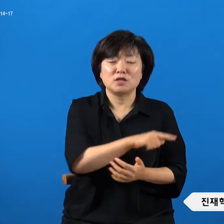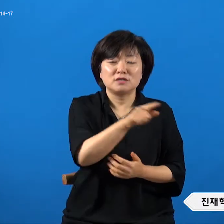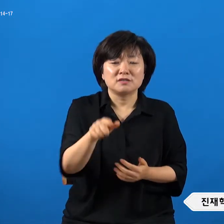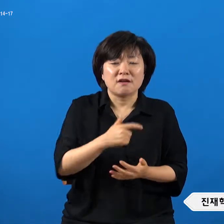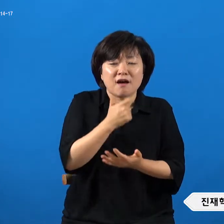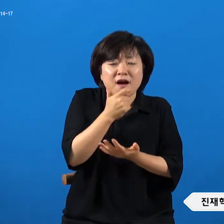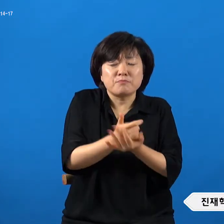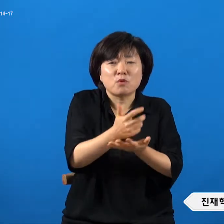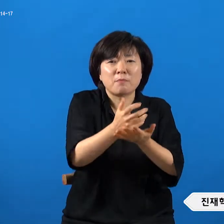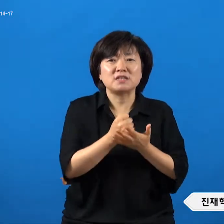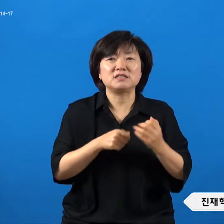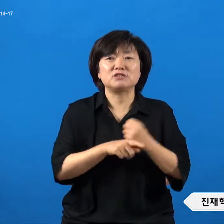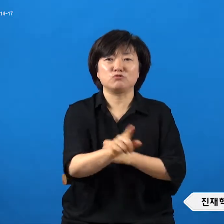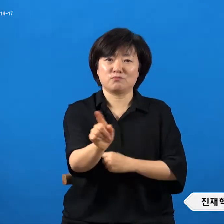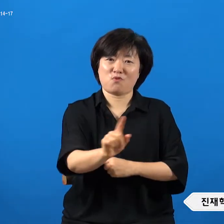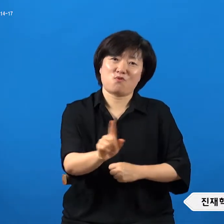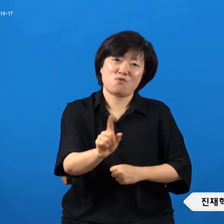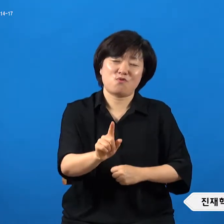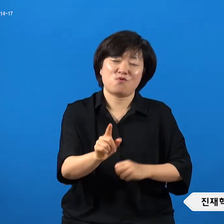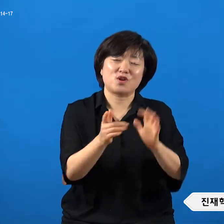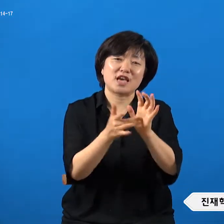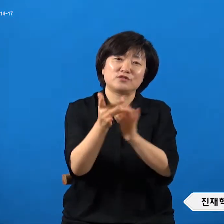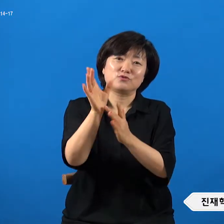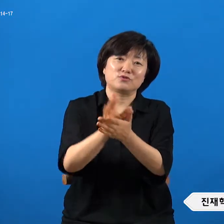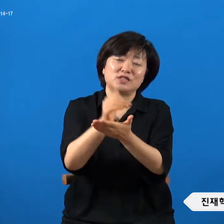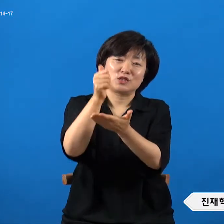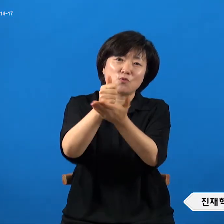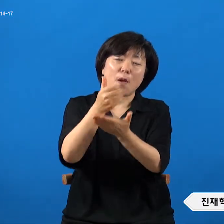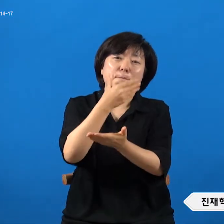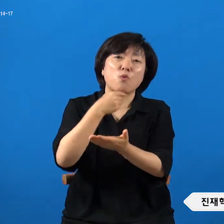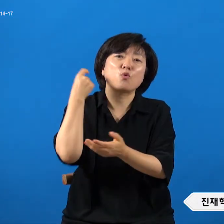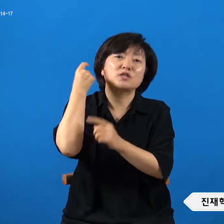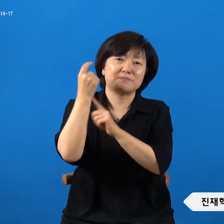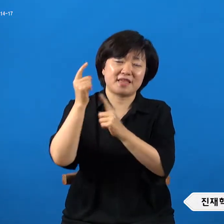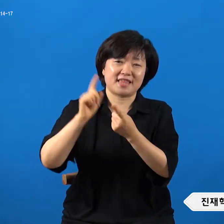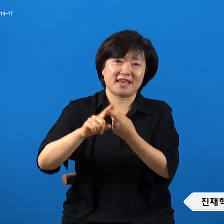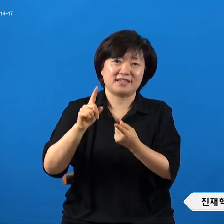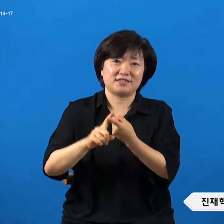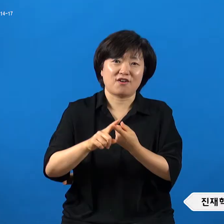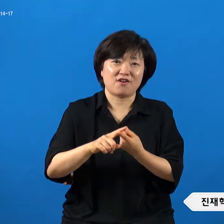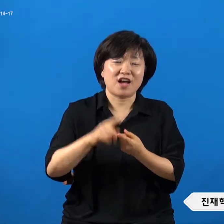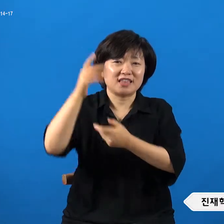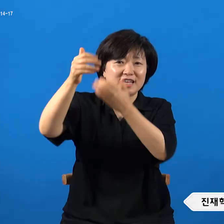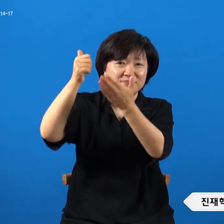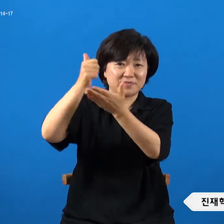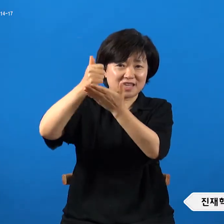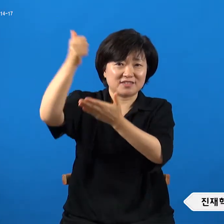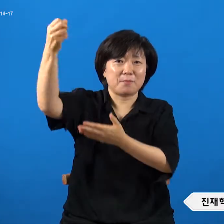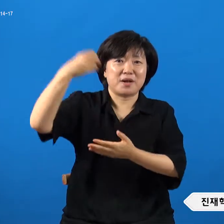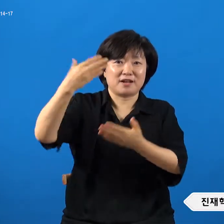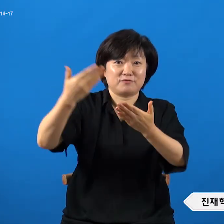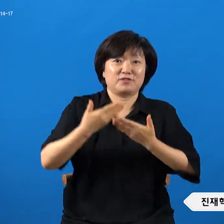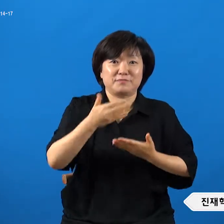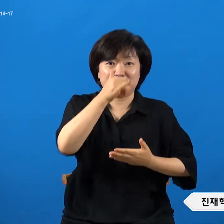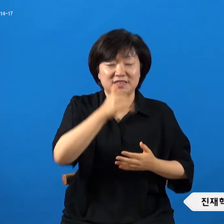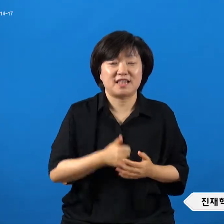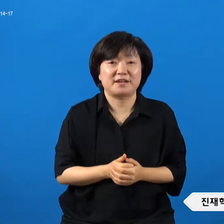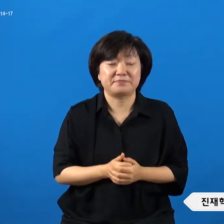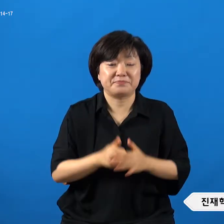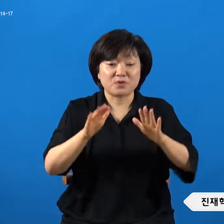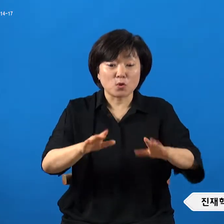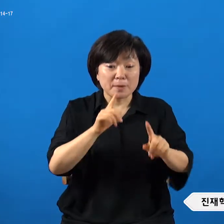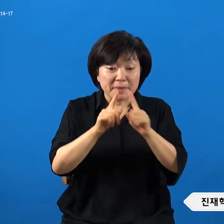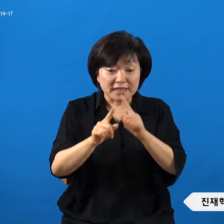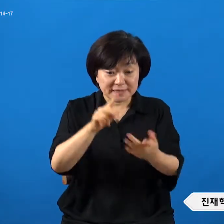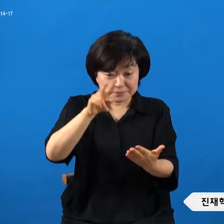그렇게 감동시키는가? 오늘 그리스도의 복음에 대하여 하나님 우리 가운데 말씀하십니다.